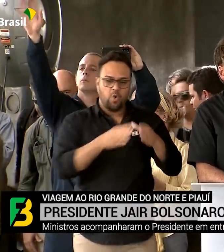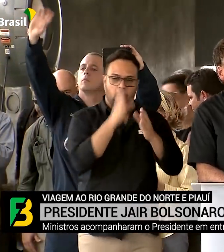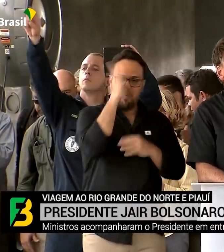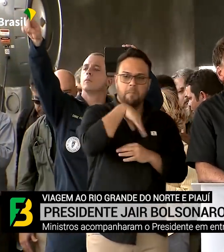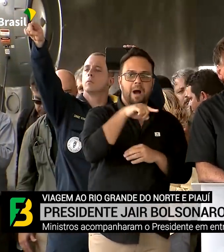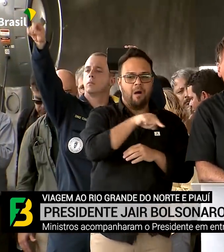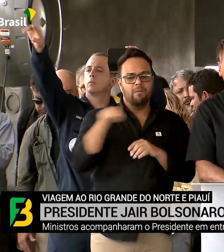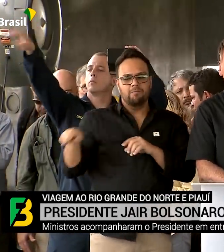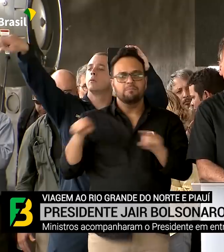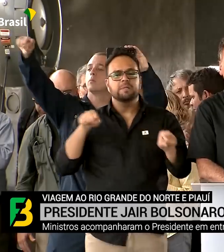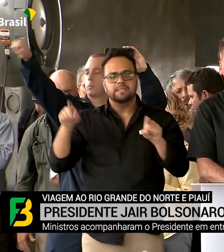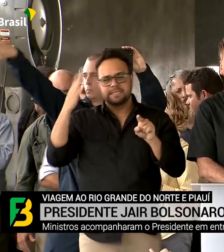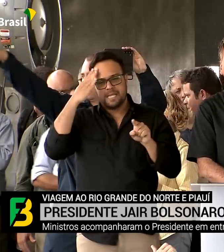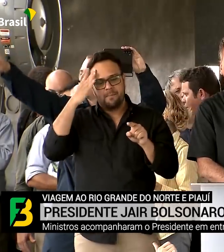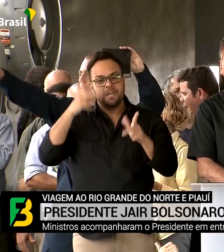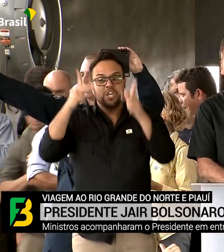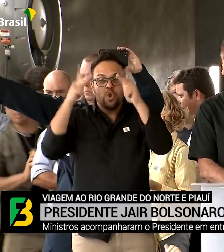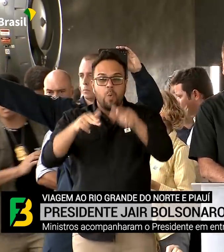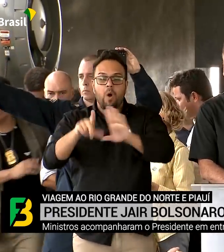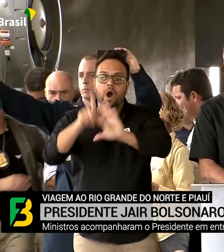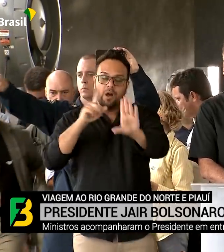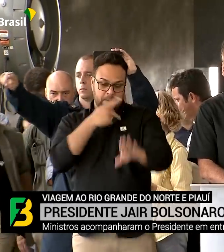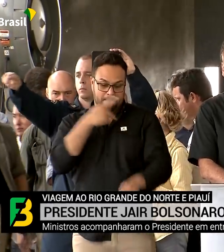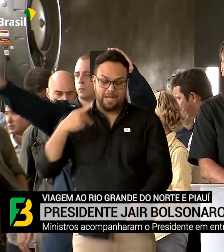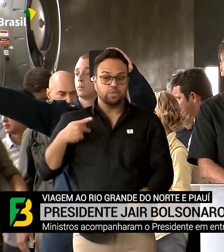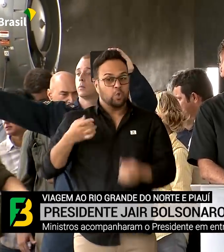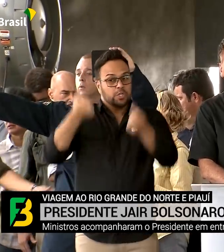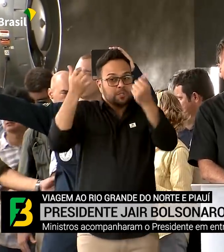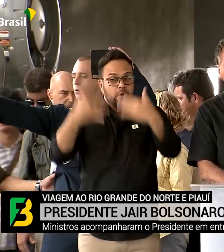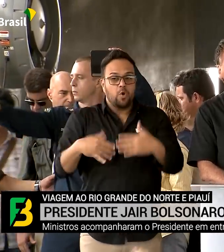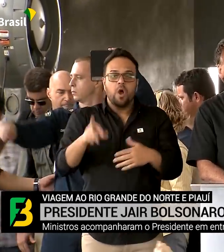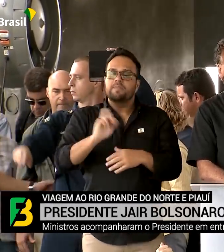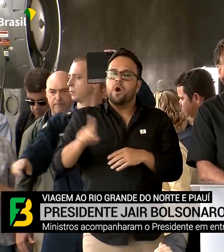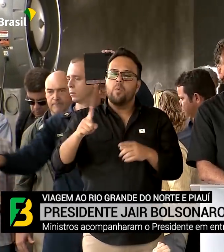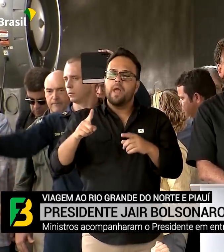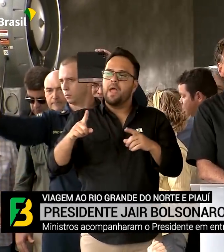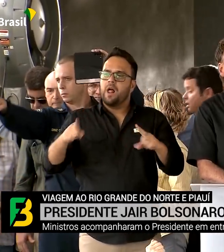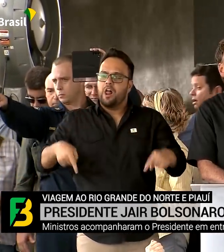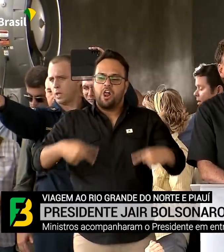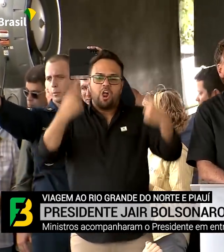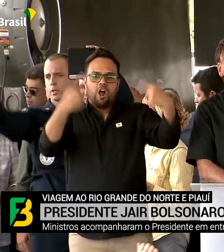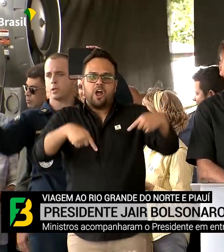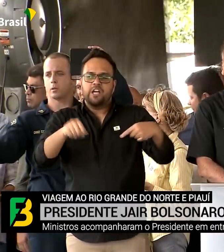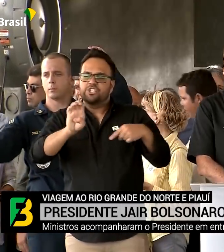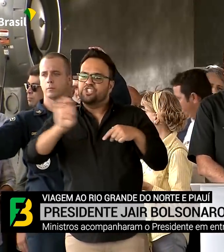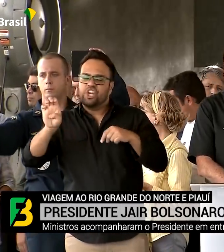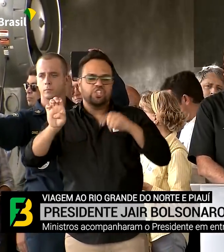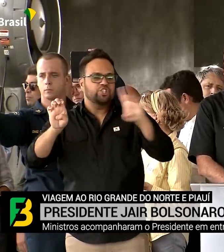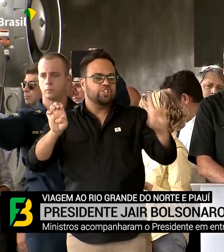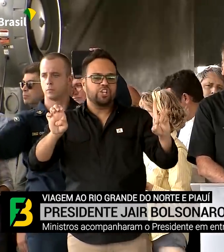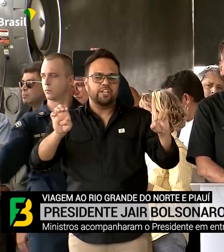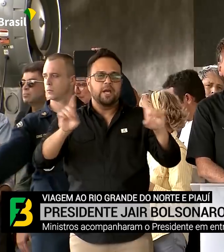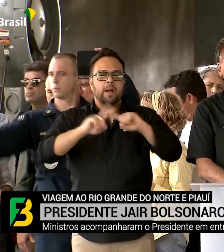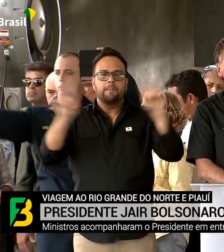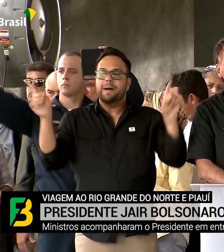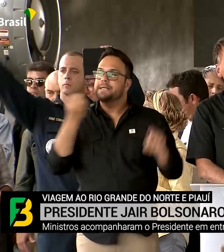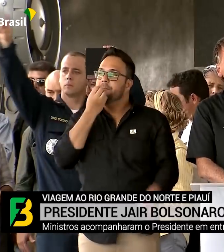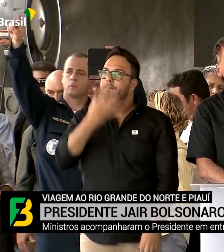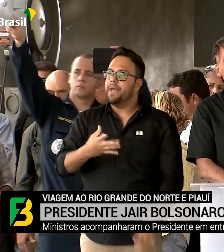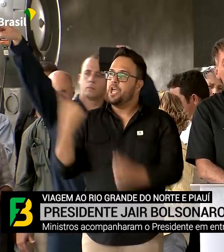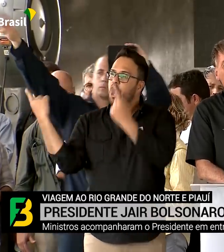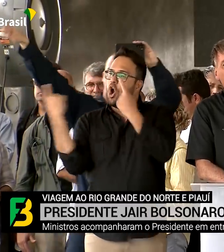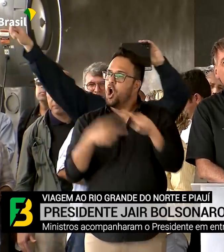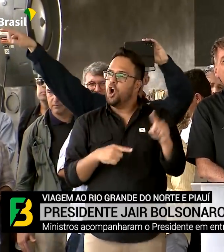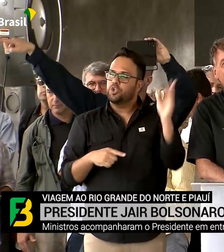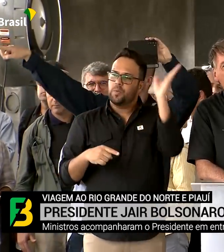luta, como disse um pastor agora há pouco aqui, não é da esquerda contra a direita, mas é do bem contra o mal.